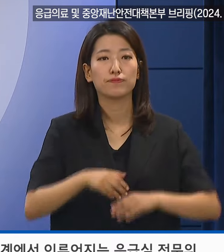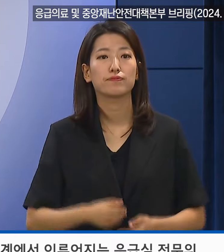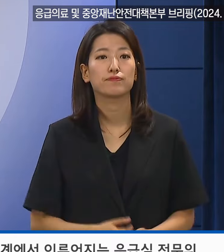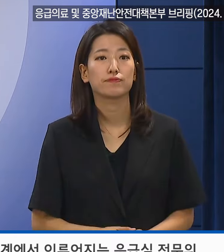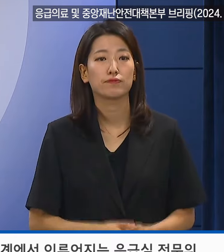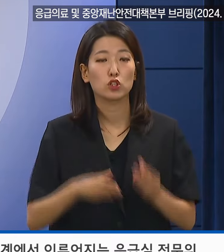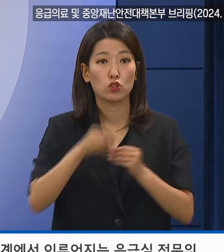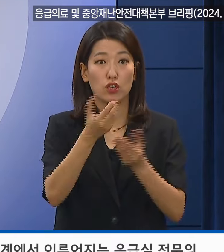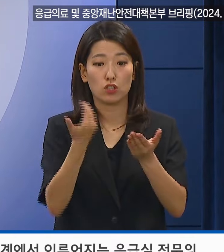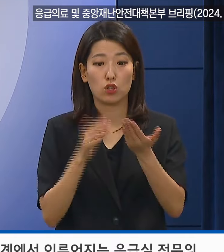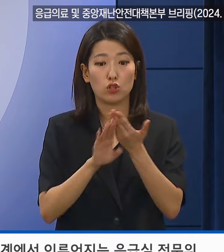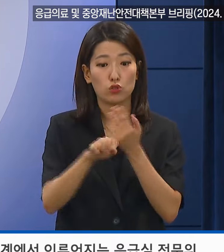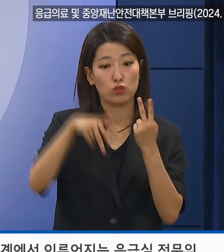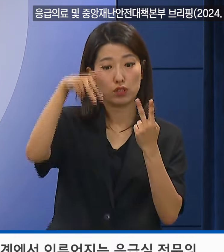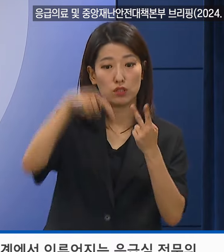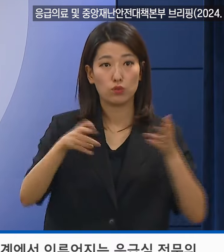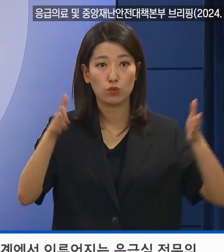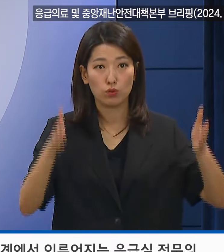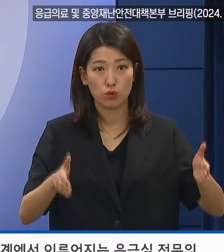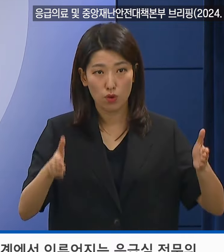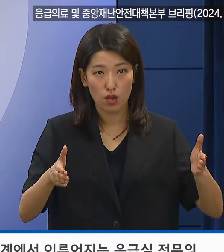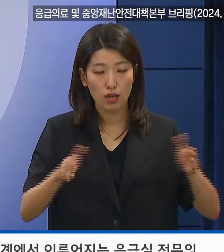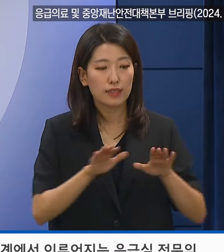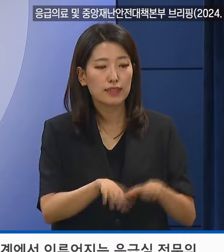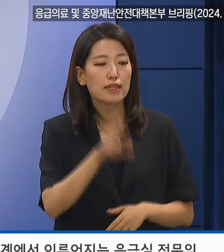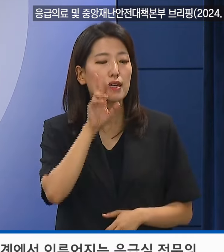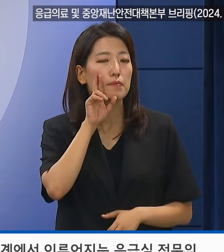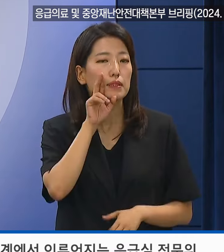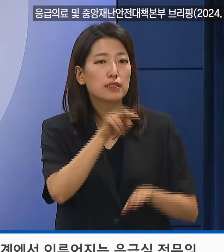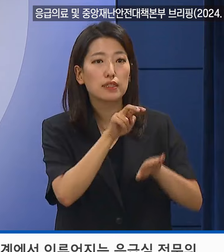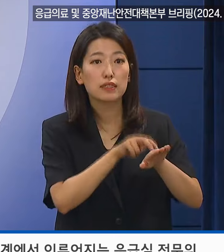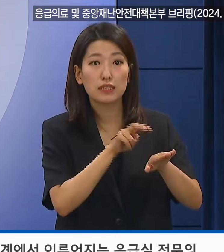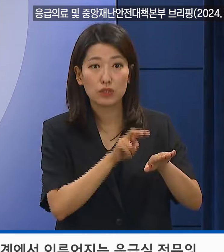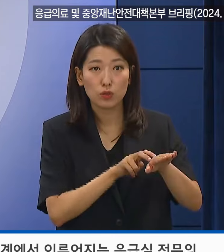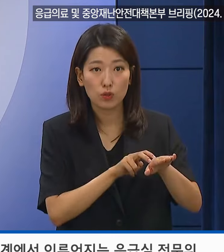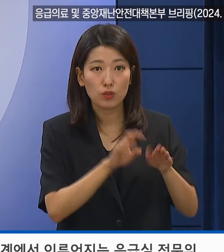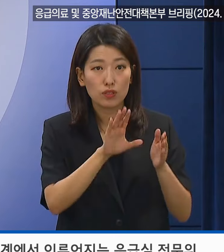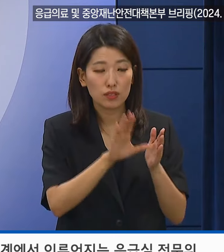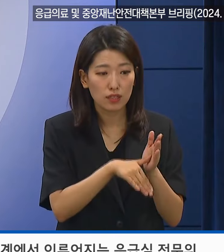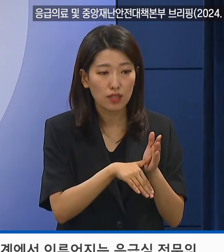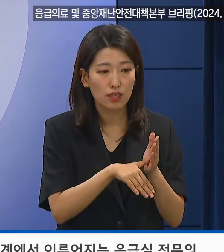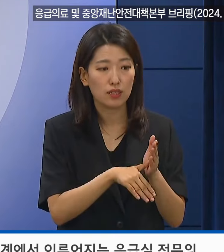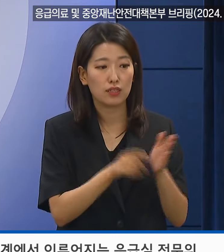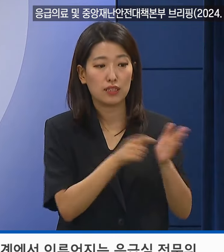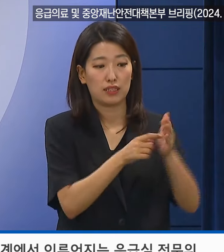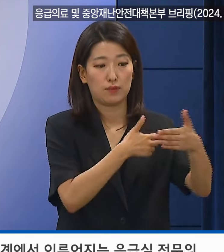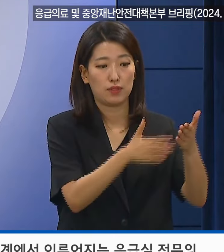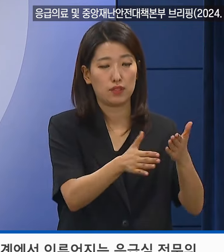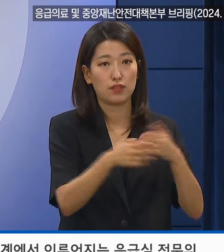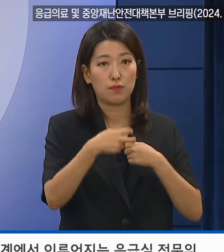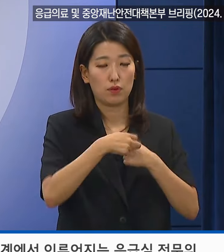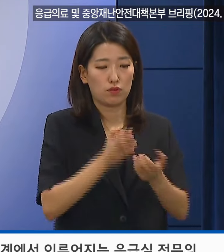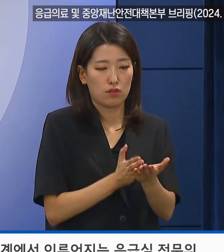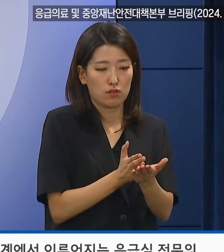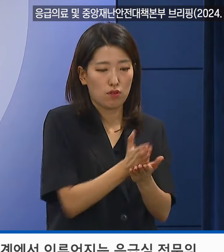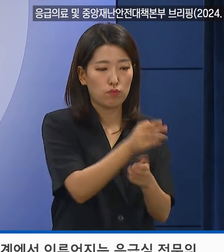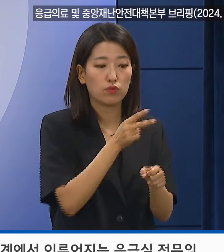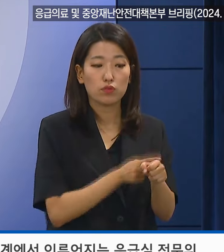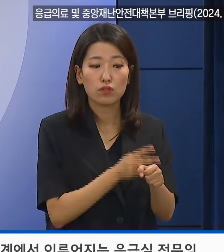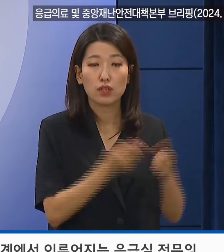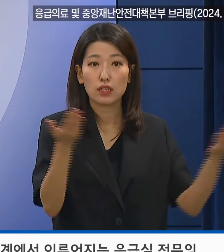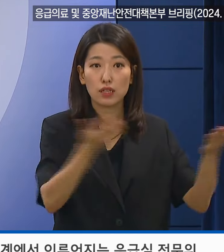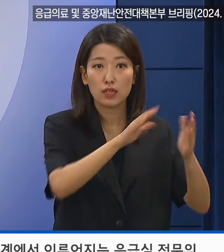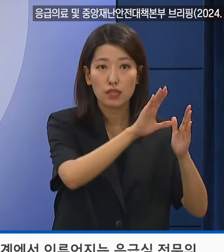전후 2주간 현재 비상진료 체계에서 이루어지는 응급실 전문의 진찰료 150%